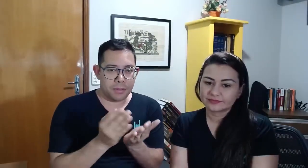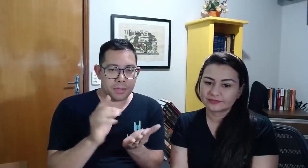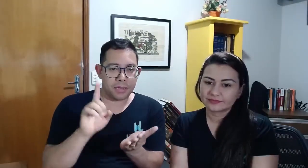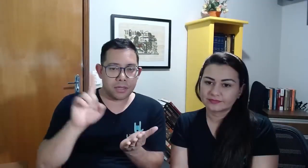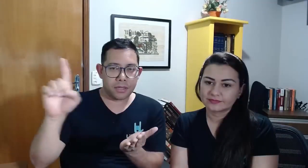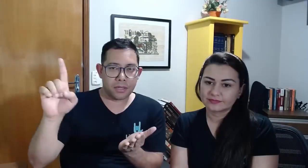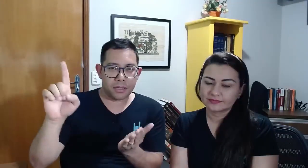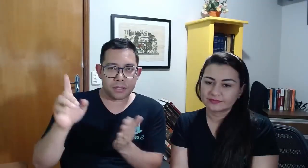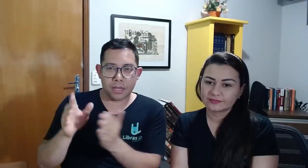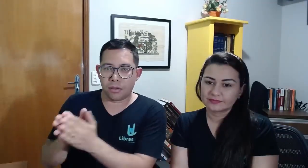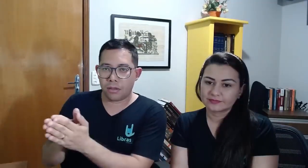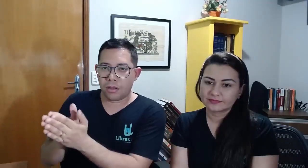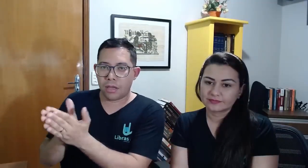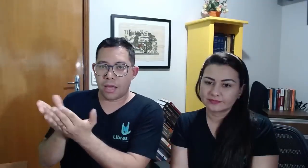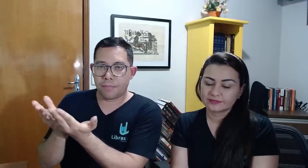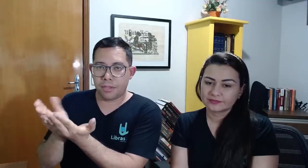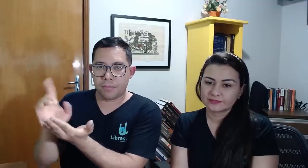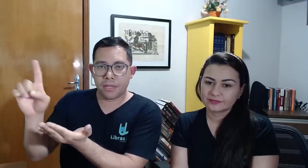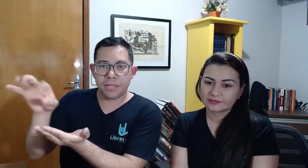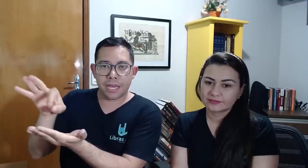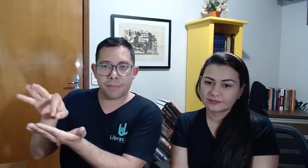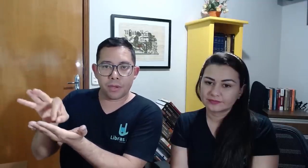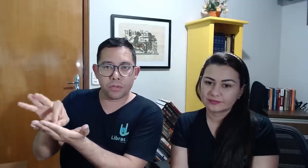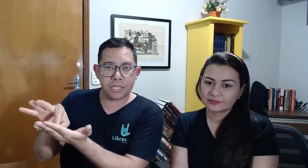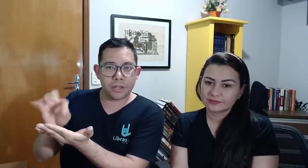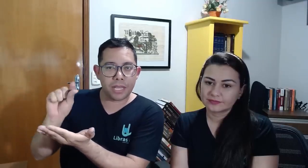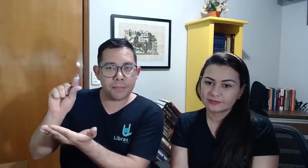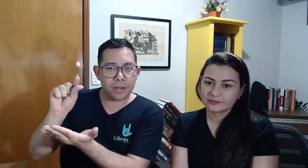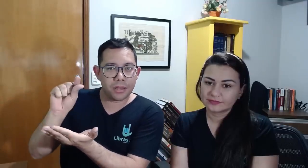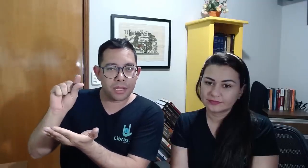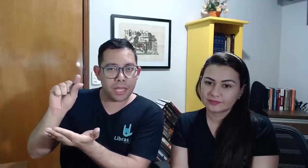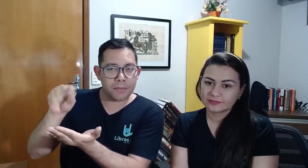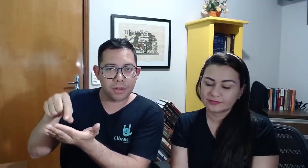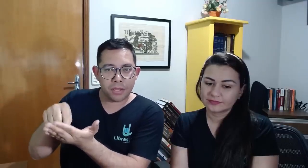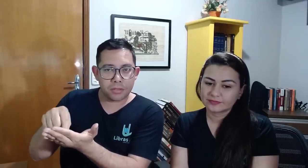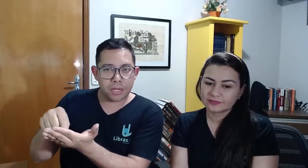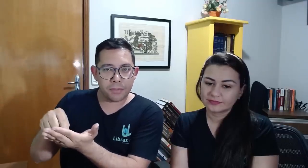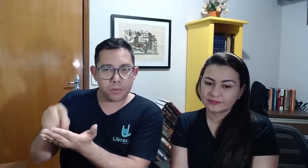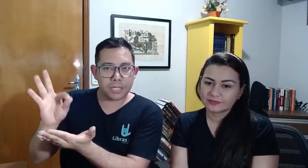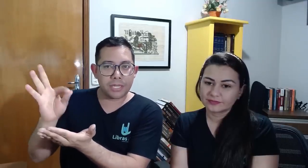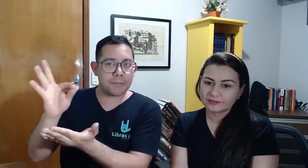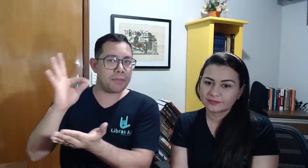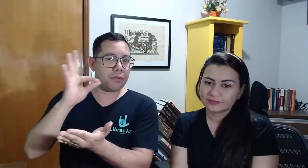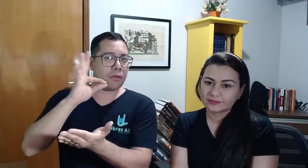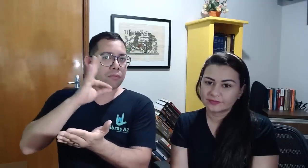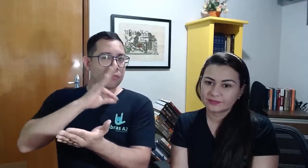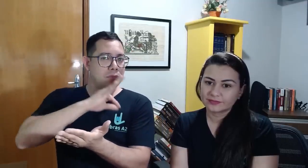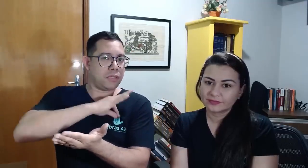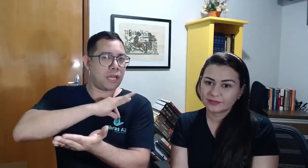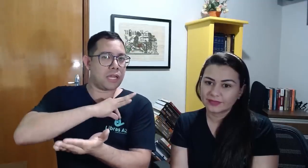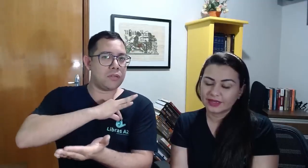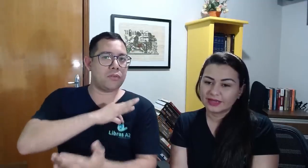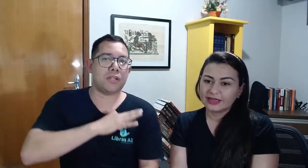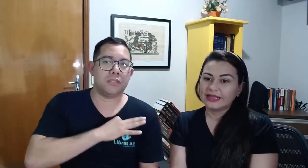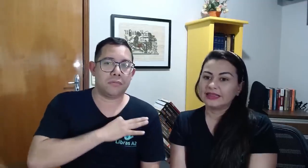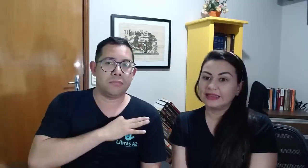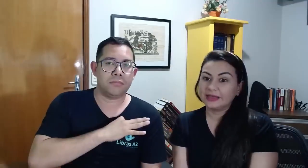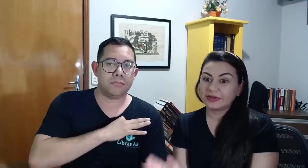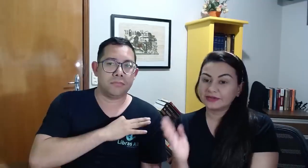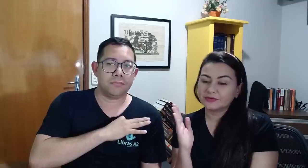Bíblia, tá, ó, a Bíblia, e ela pegou daqui, ó, lembra? Lembra? Então ela pegou daqui a Bíblia, ó, aqui no coração. Lembrando,